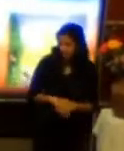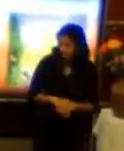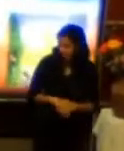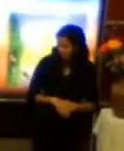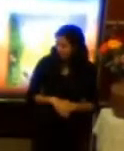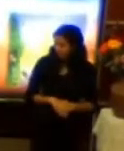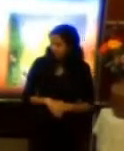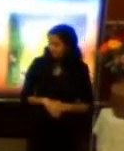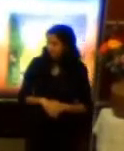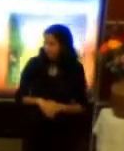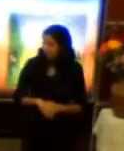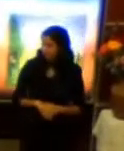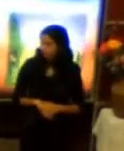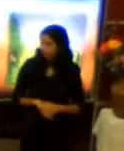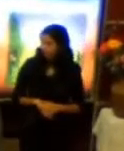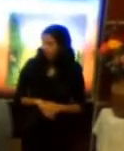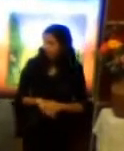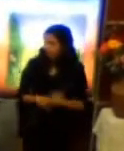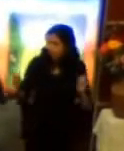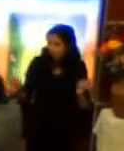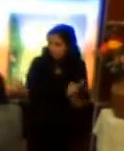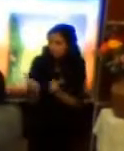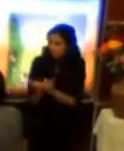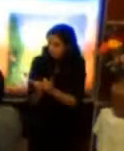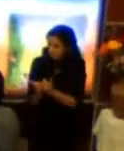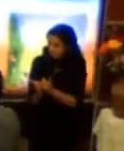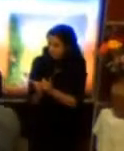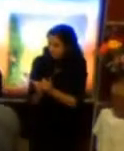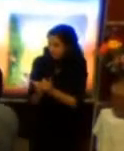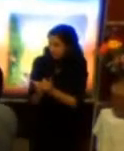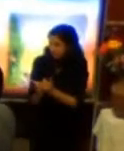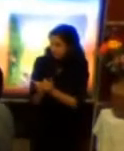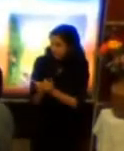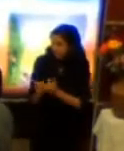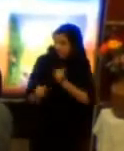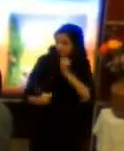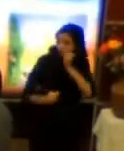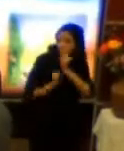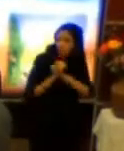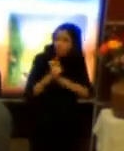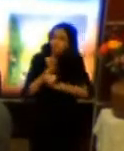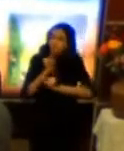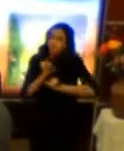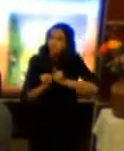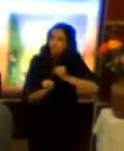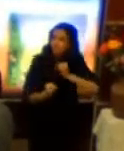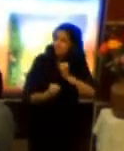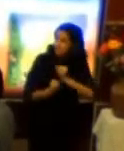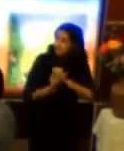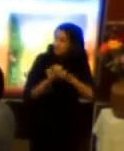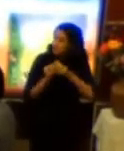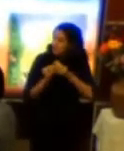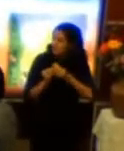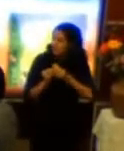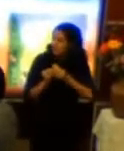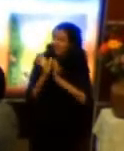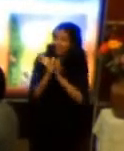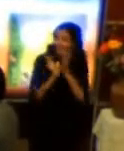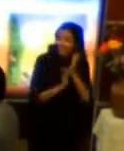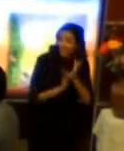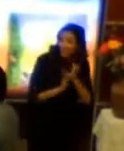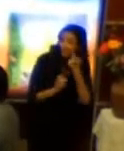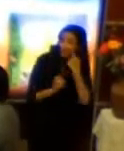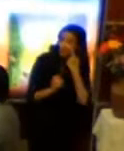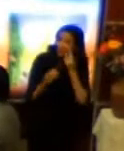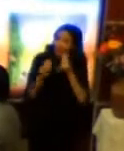a pedir a Omar que él, en unos pocos minutos, él pueda explicarnos cómo llegó a conocer a Jesús. Yo te iba a hacer